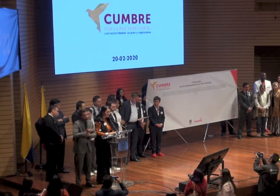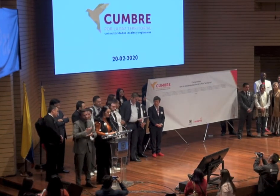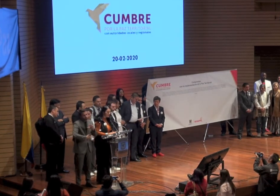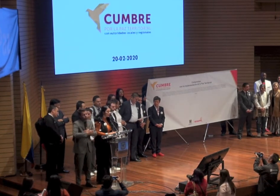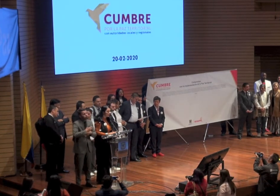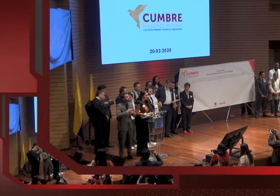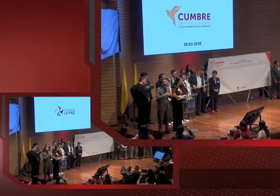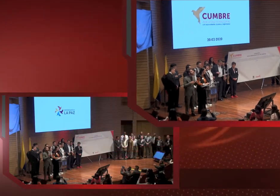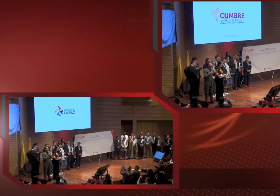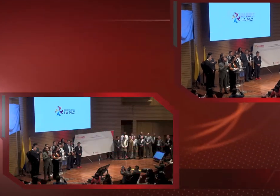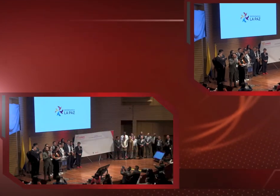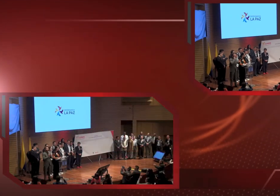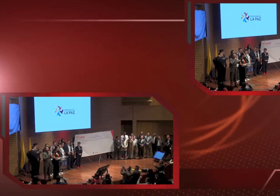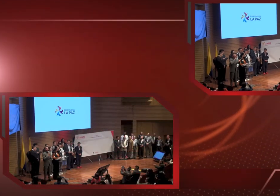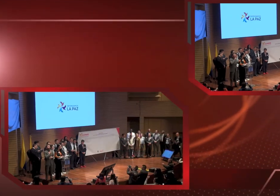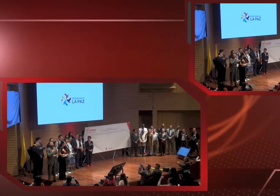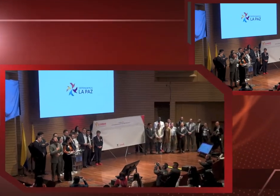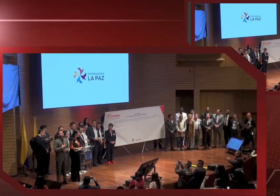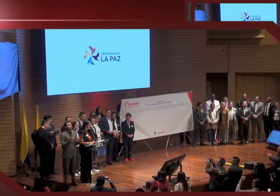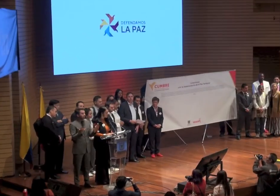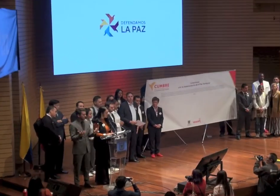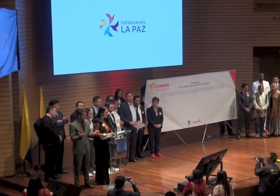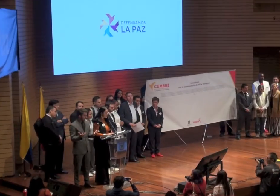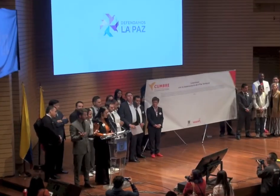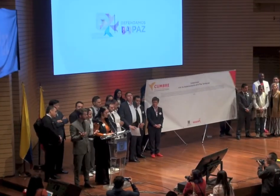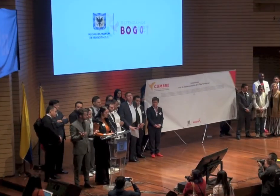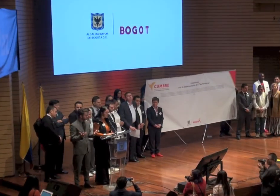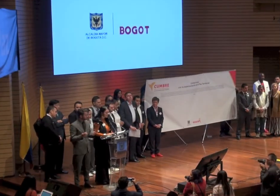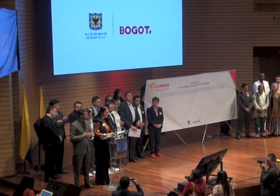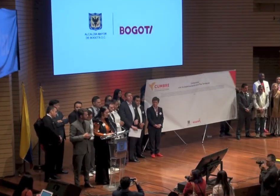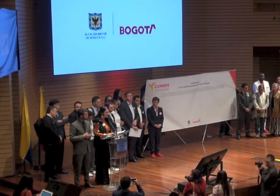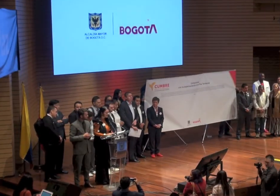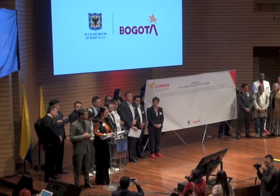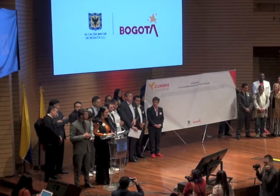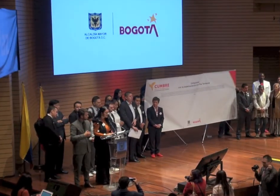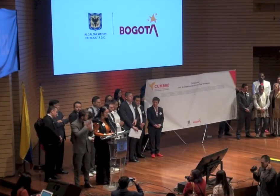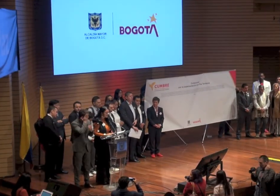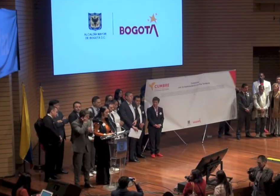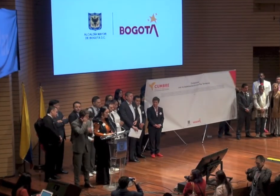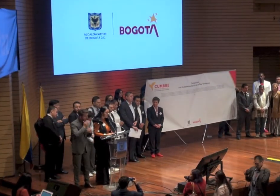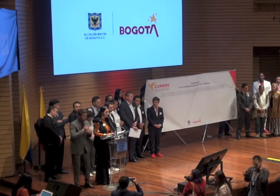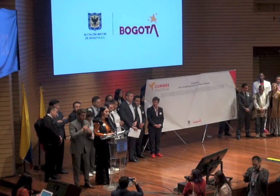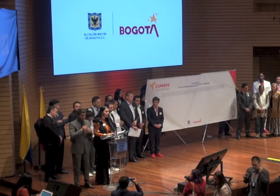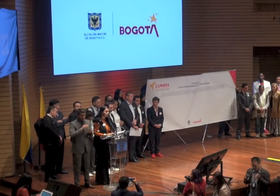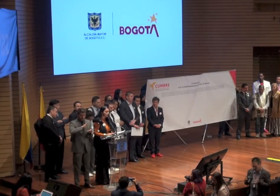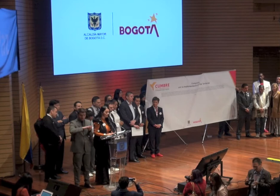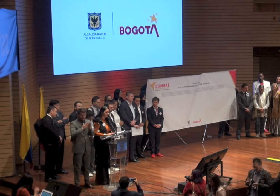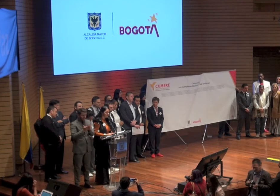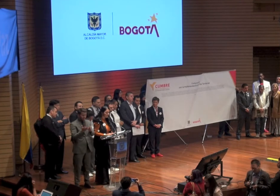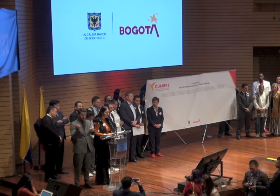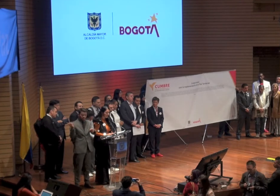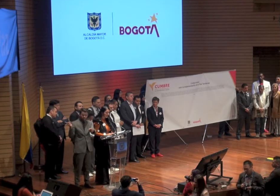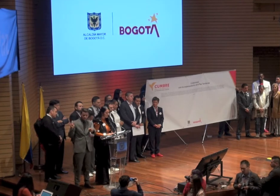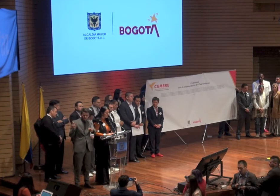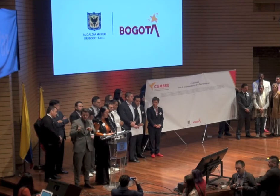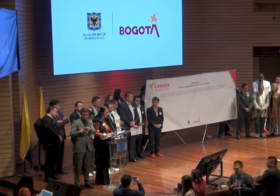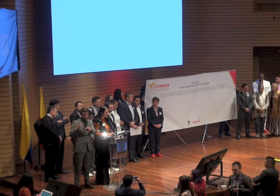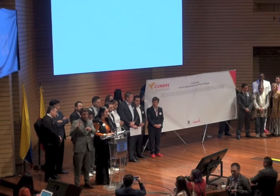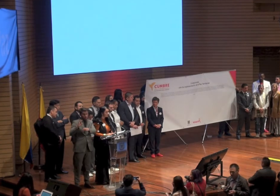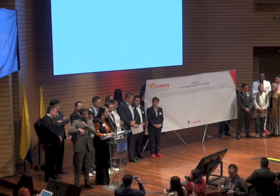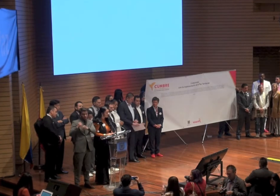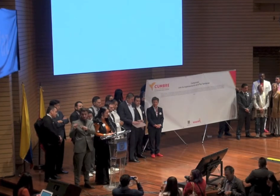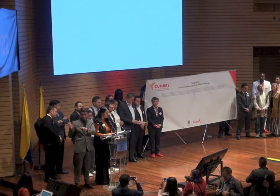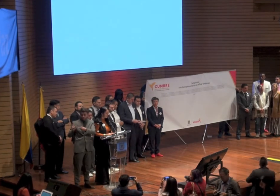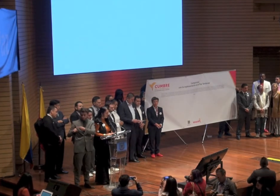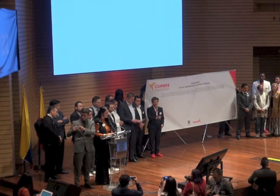construir una Colombia en paz. Sabemos que construir paz después de más de 50 años de conflicto armado